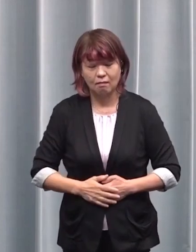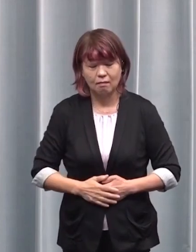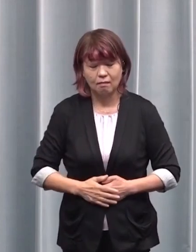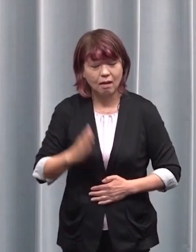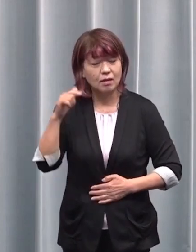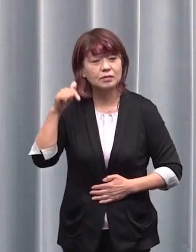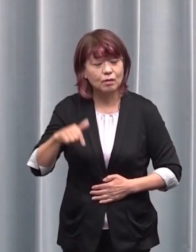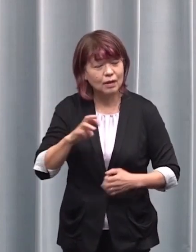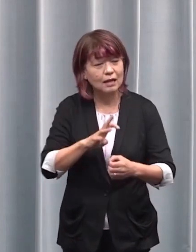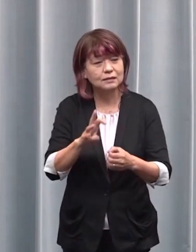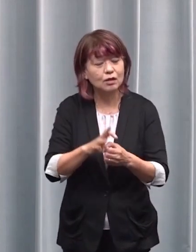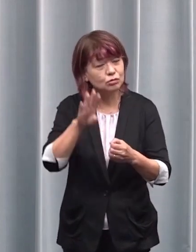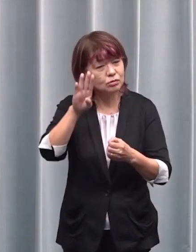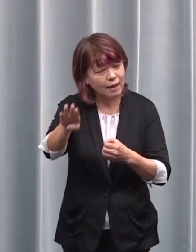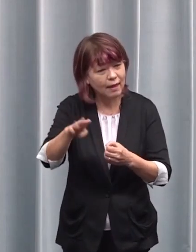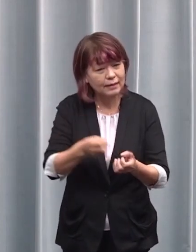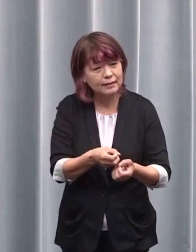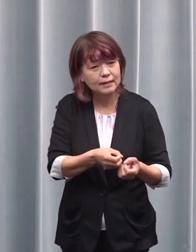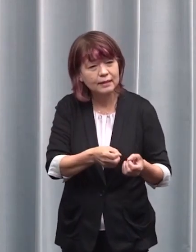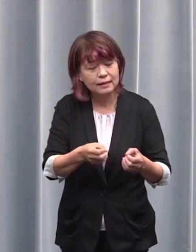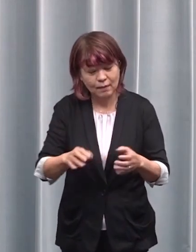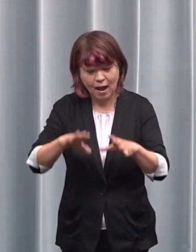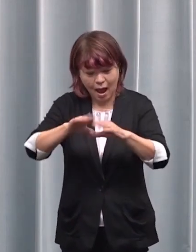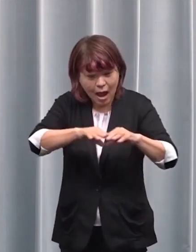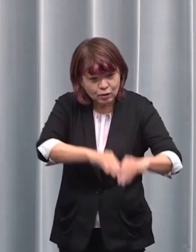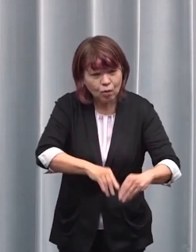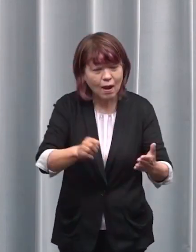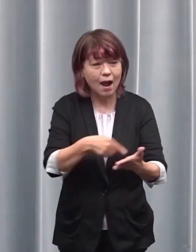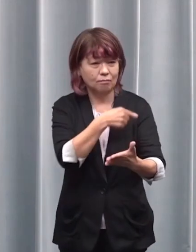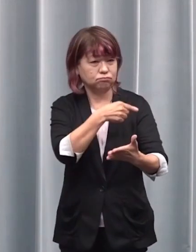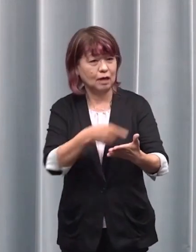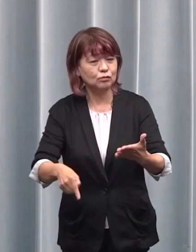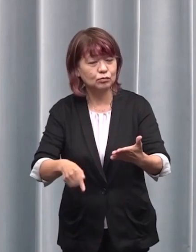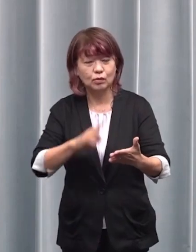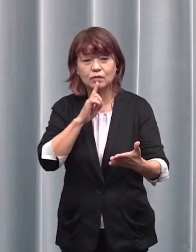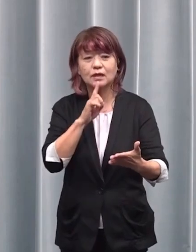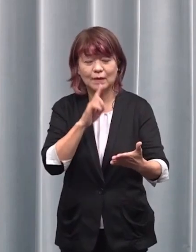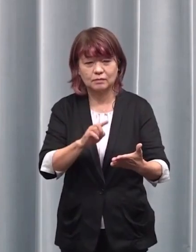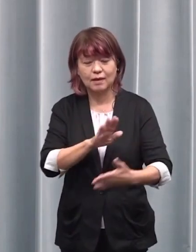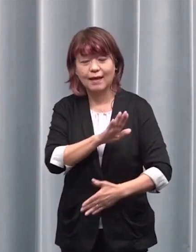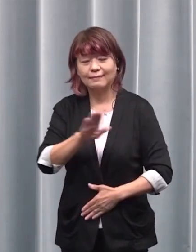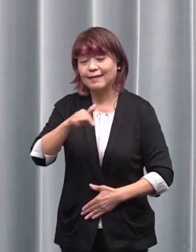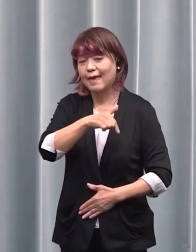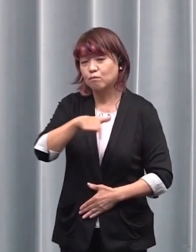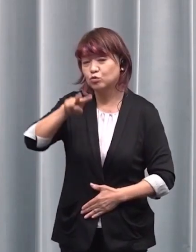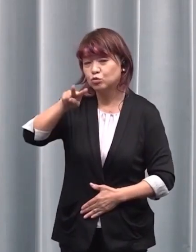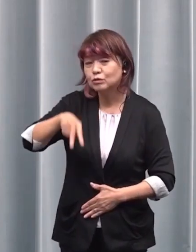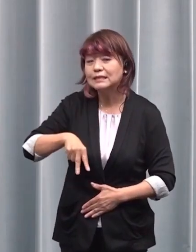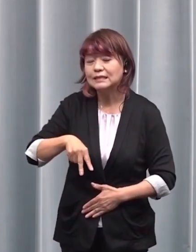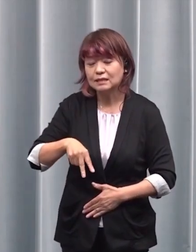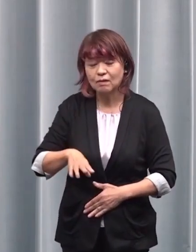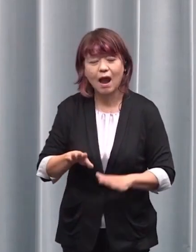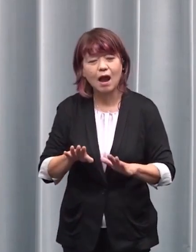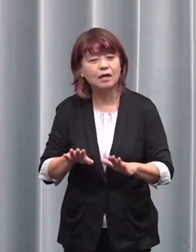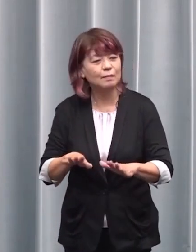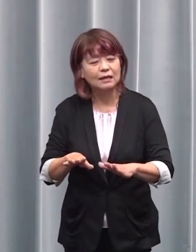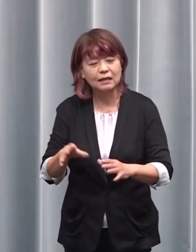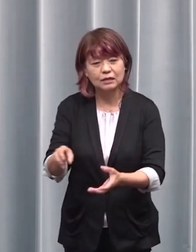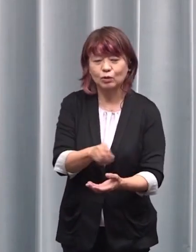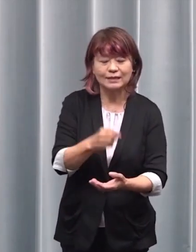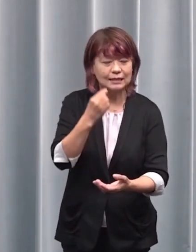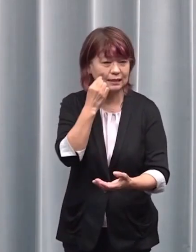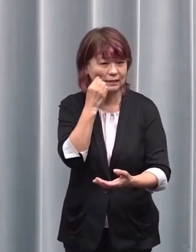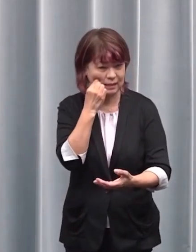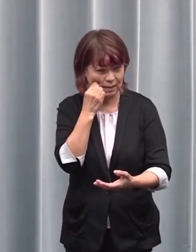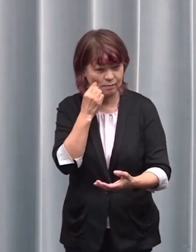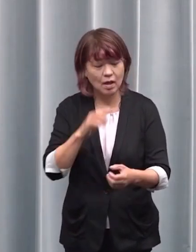と発表してまして、これをメディアが報じております。デブリはですね、いまだにまだ取り出しができておらず、まあ、今年